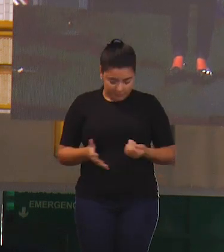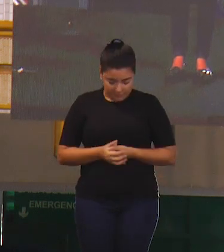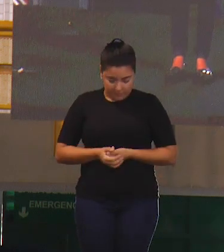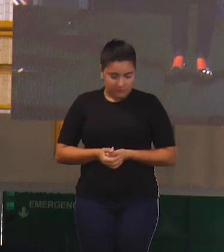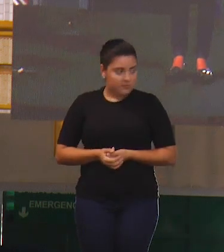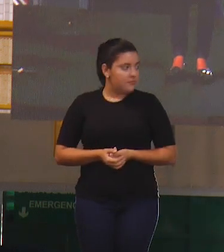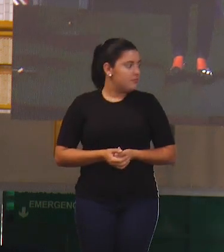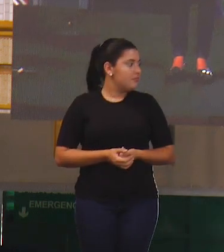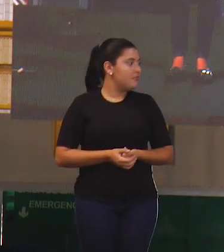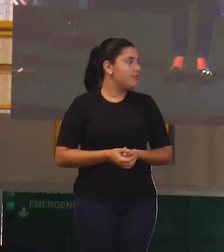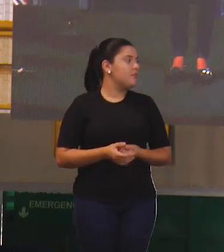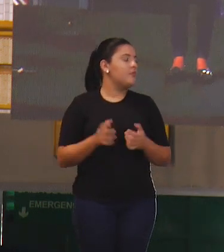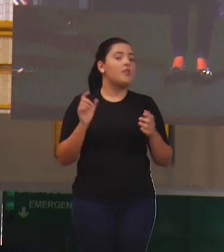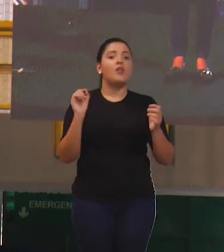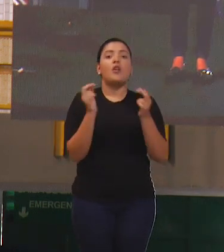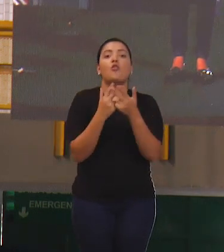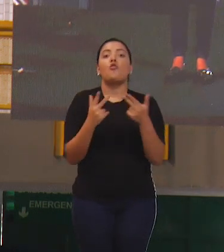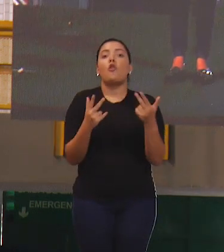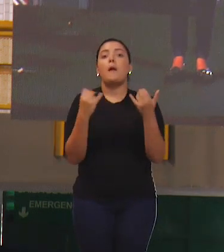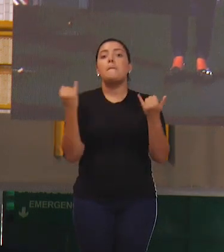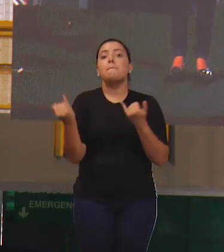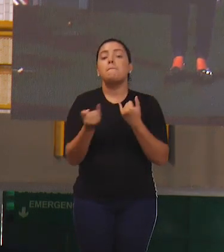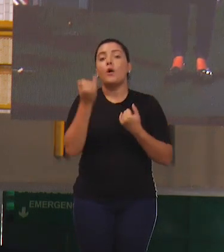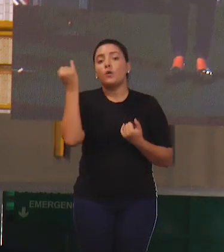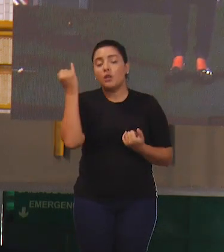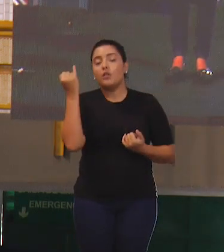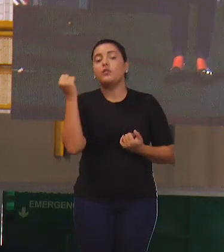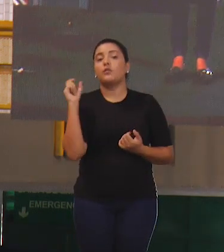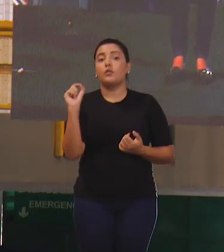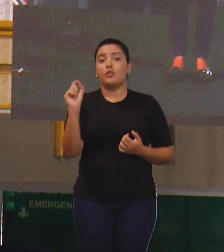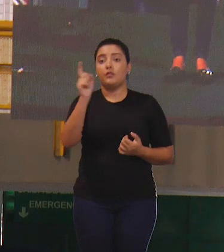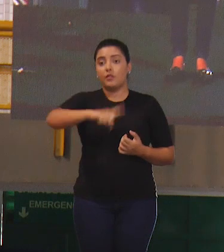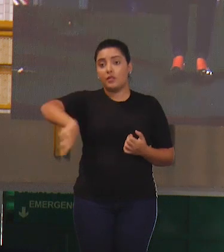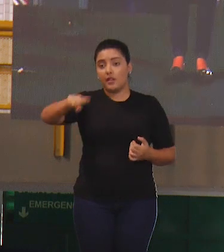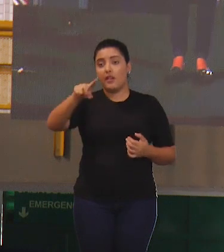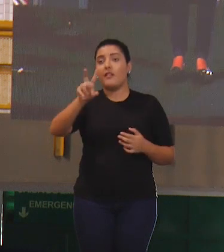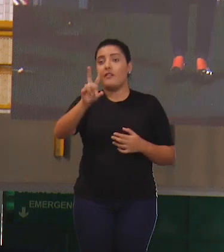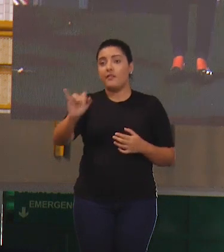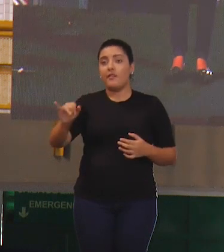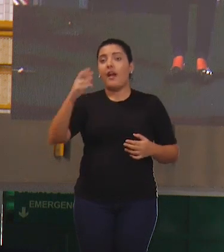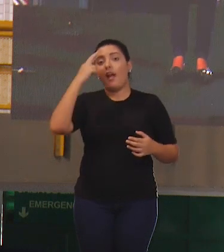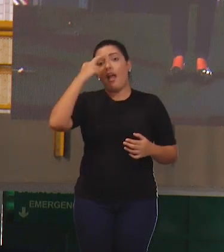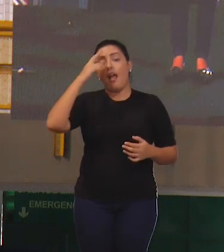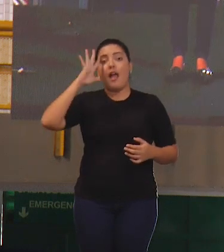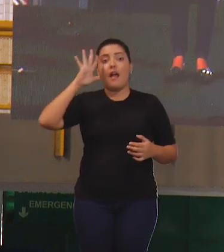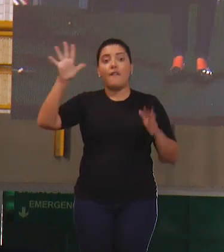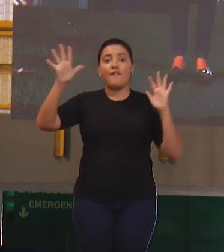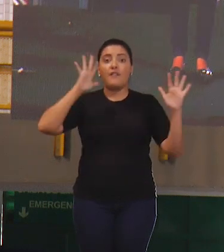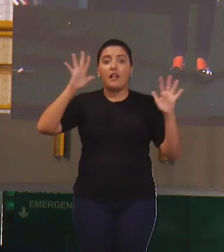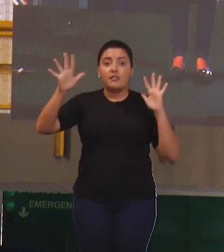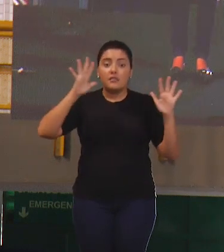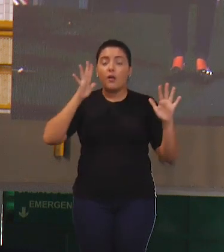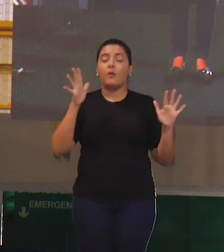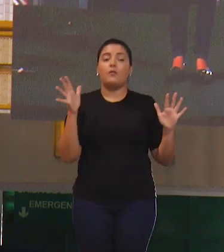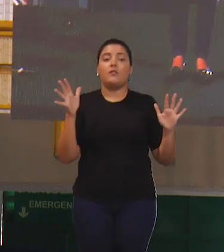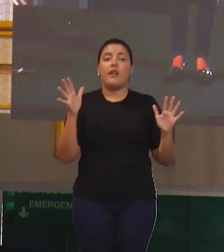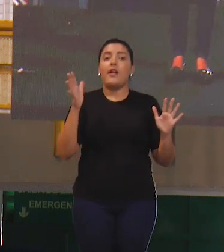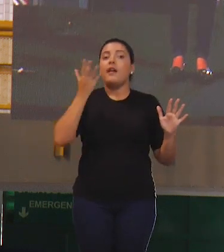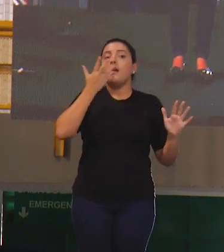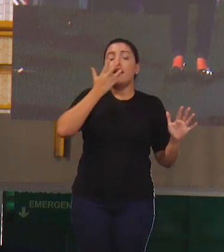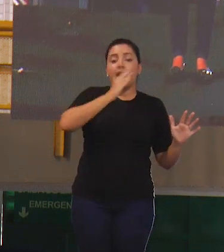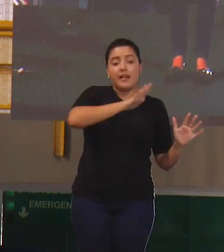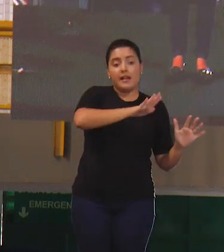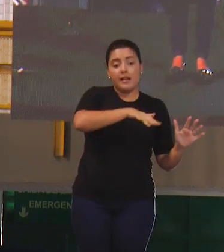olha, uma coisa que eu vou falar para vocês, que vocês a partir de hoje começam a refletir. A